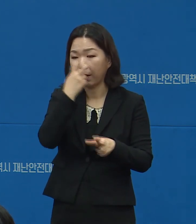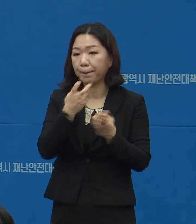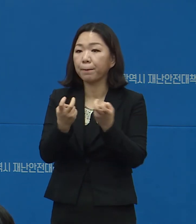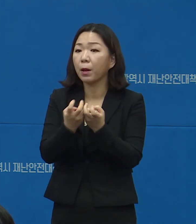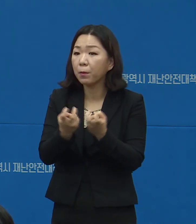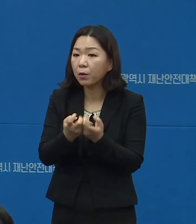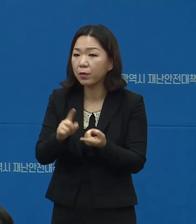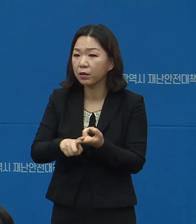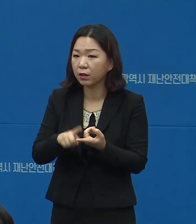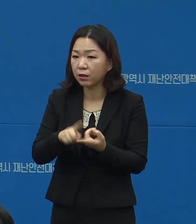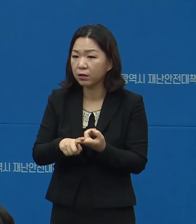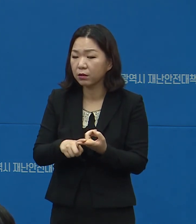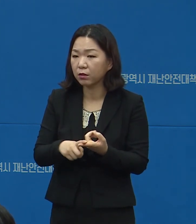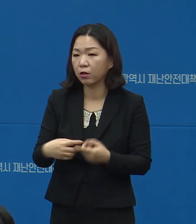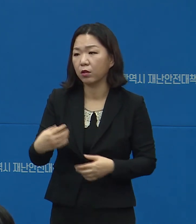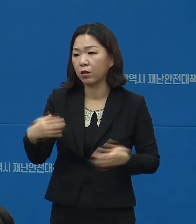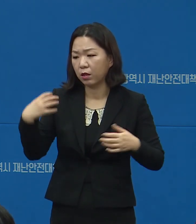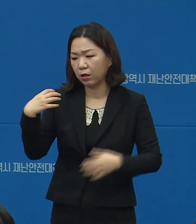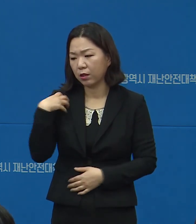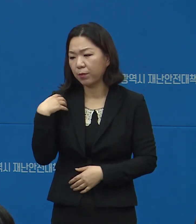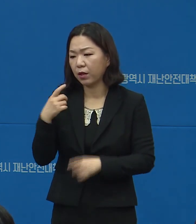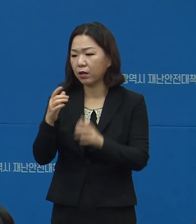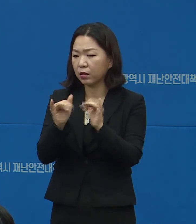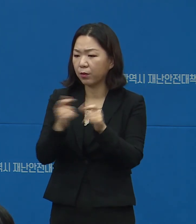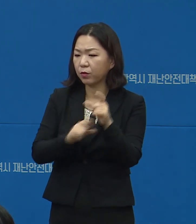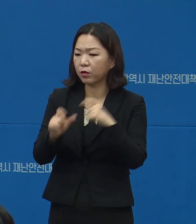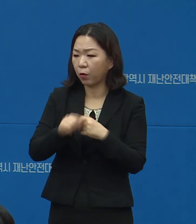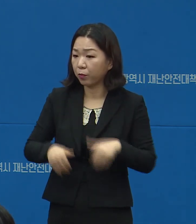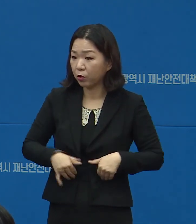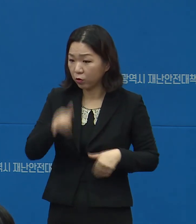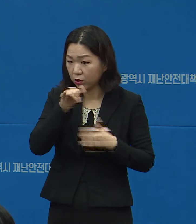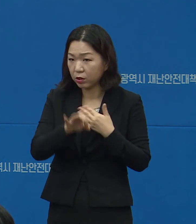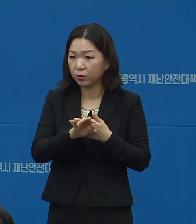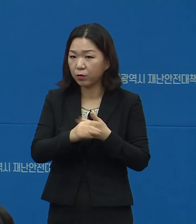이제 역학조사관이 필요하다면 다시 또 좀 지원을 요청하는 방안도 있을 것